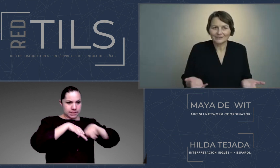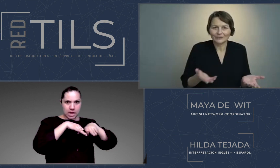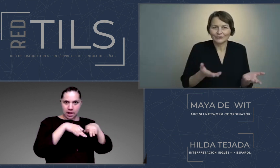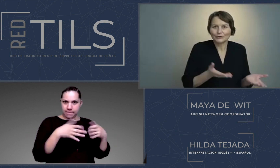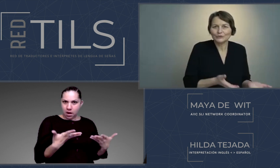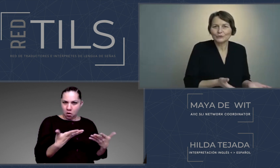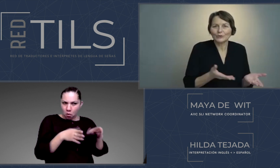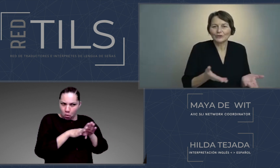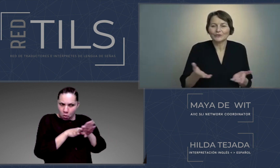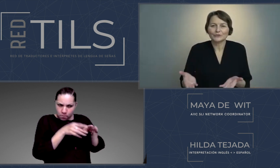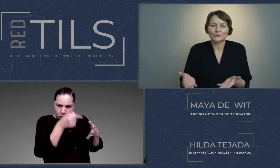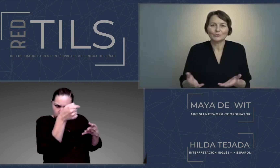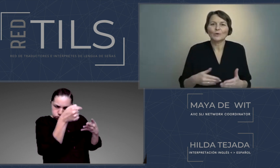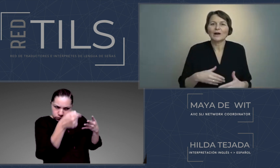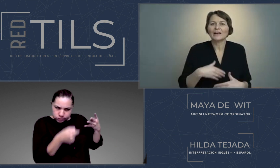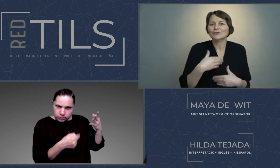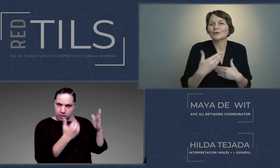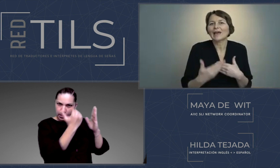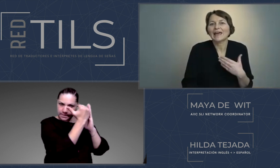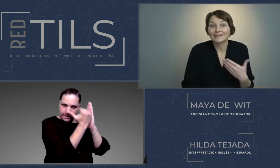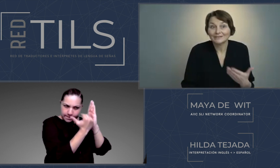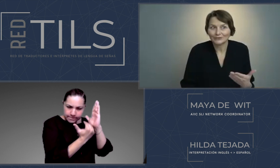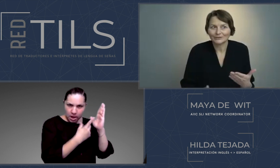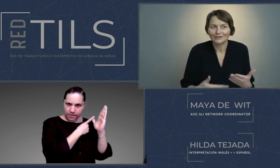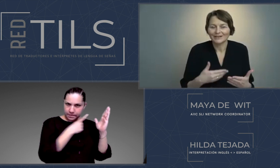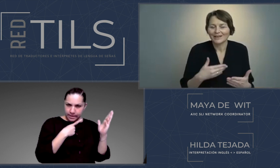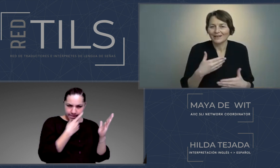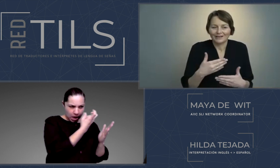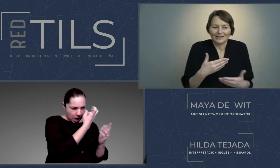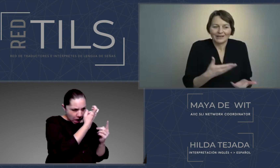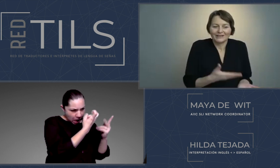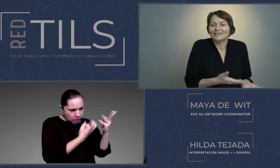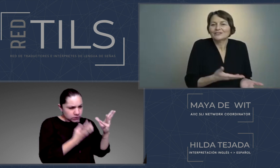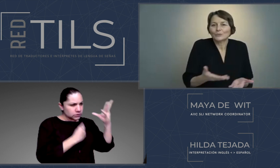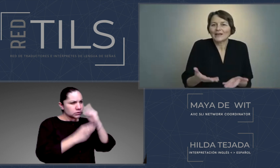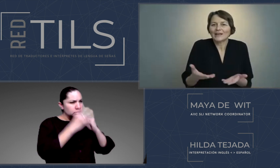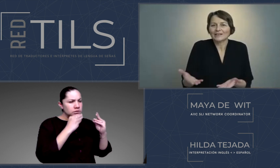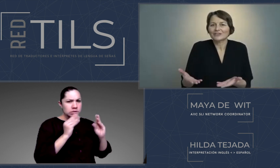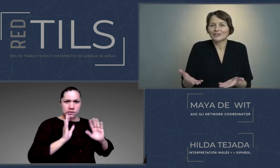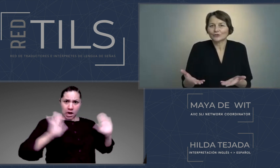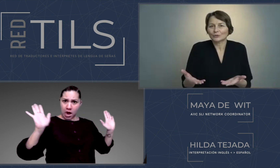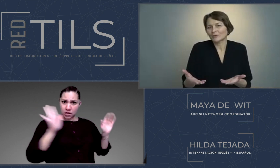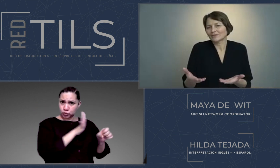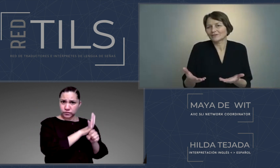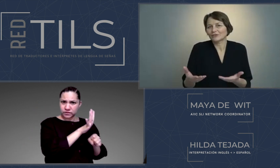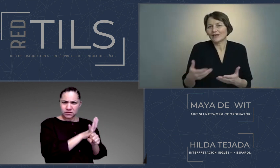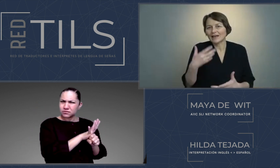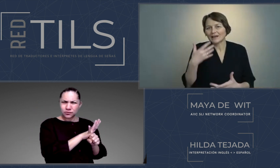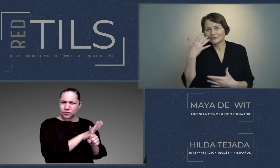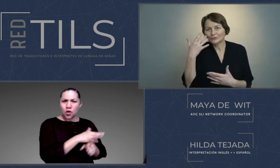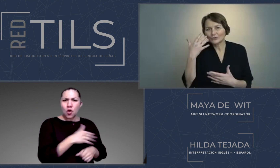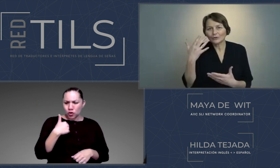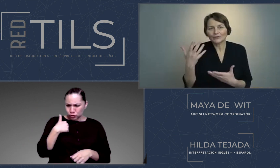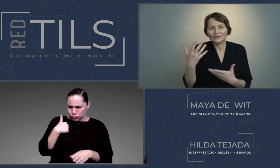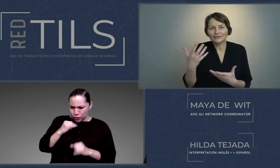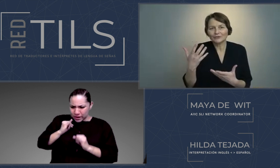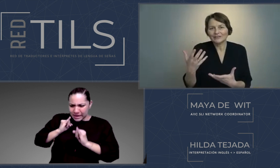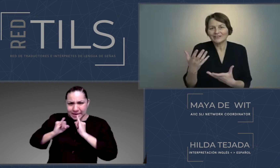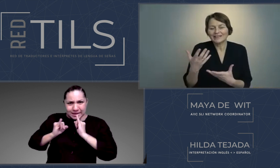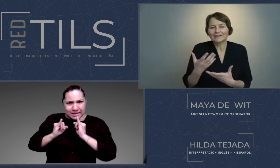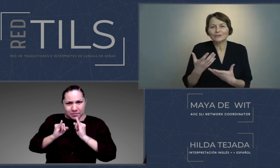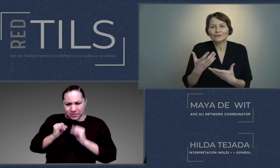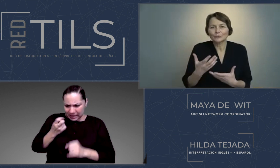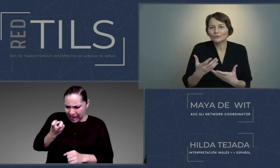sino que también hay que averiguar por qué haces lo que haces. ¿Cómo haces lo que haces? ¿Por qué lo manejas de esta manera